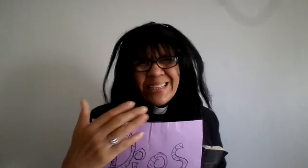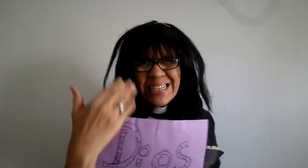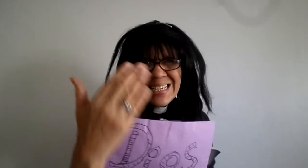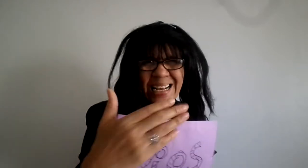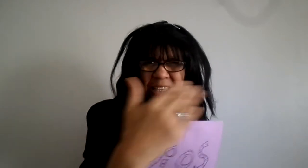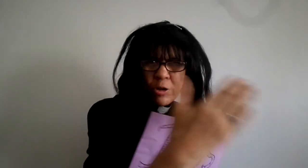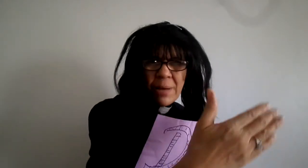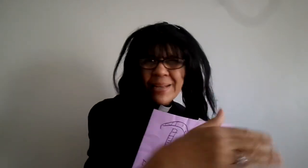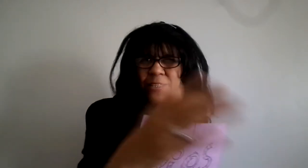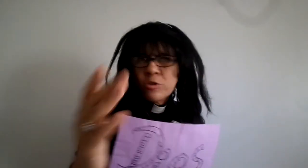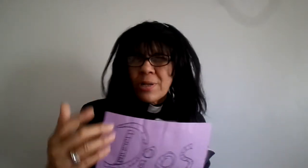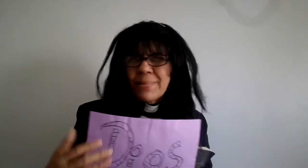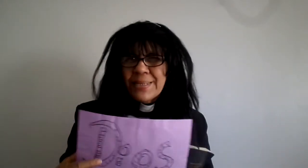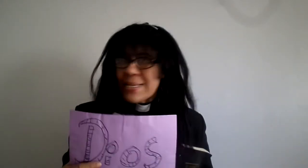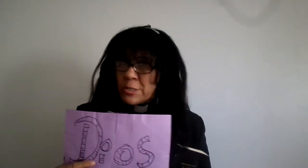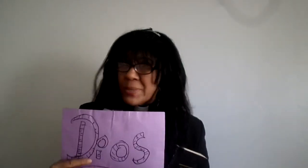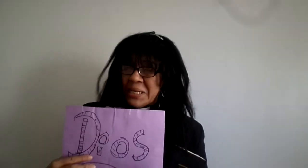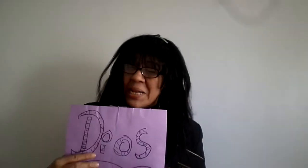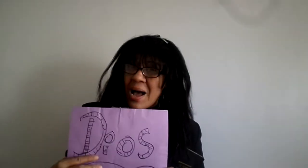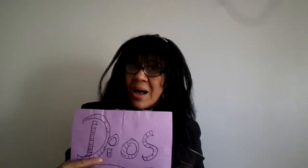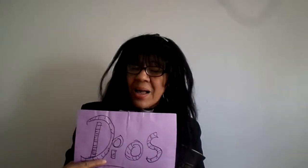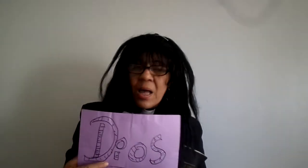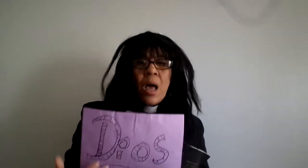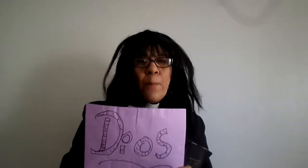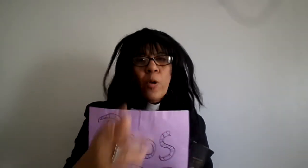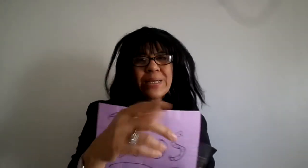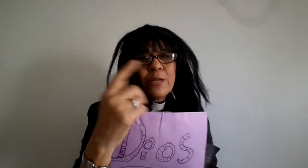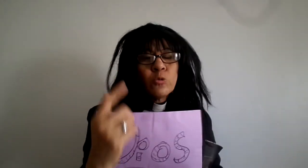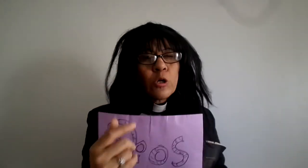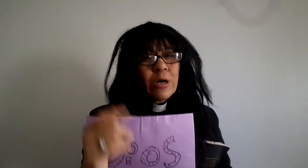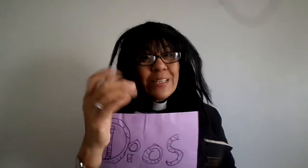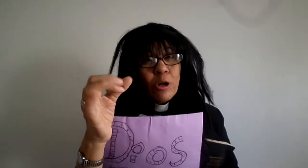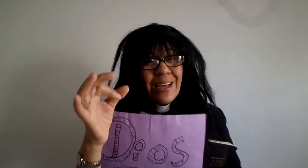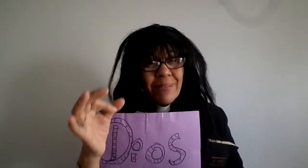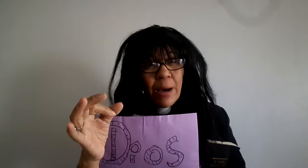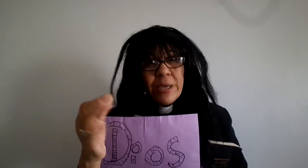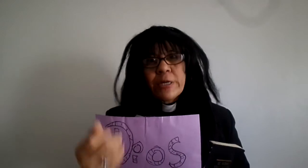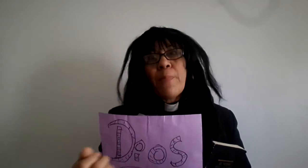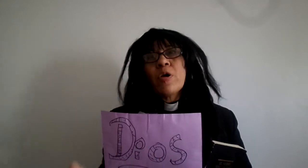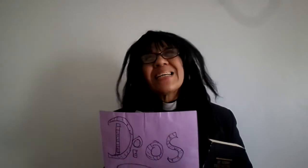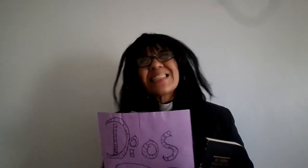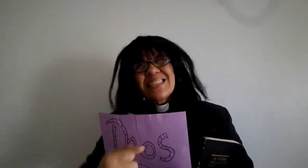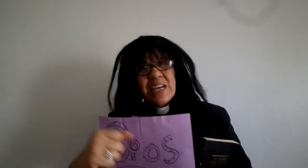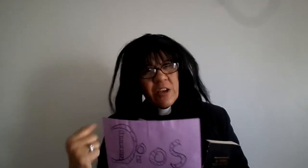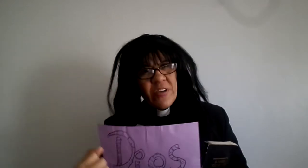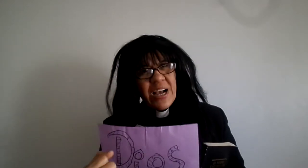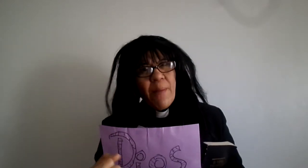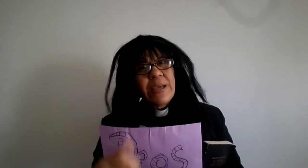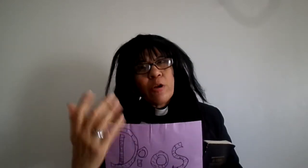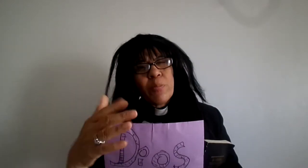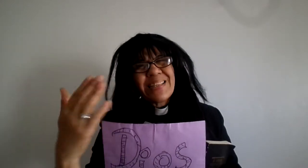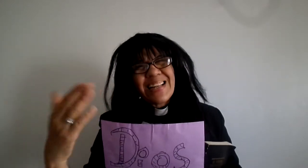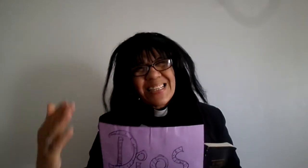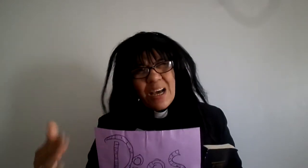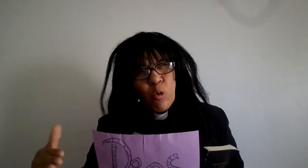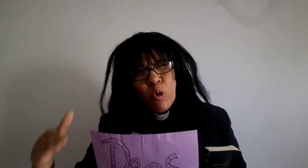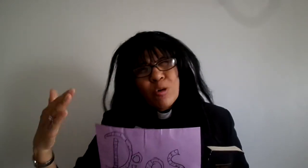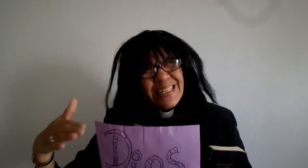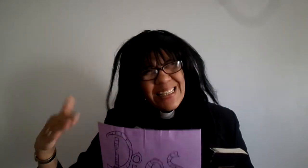quisiera que Dios le hable de Dios y no le hable nada? Eso es mentira, porque el único que Dios le hablaba y era porque se sacrificaba y el hombre hasta la salud la tenía